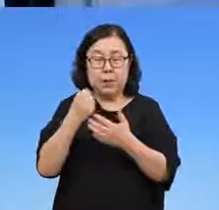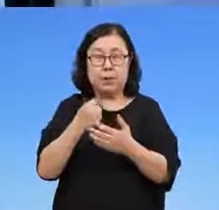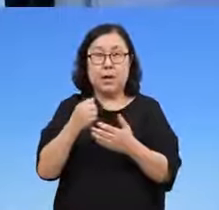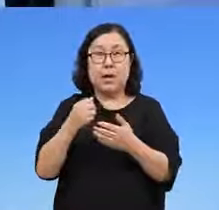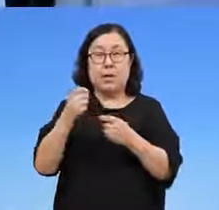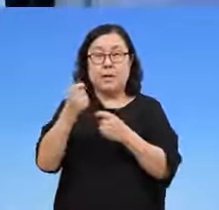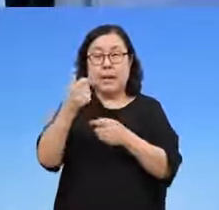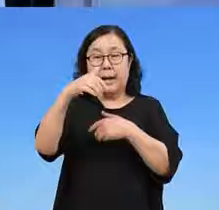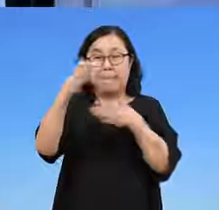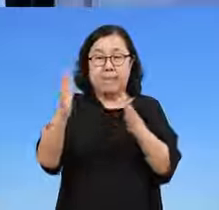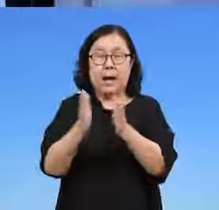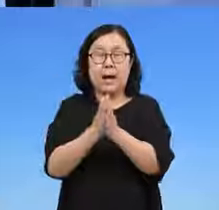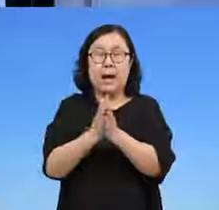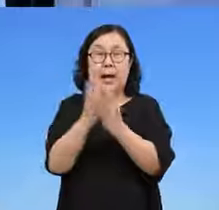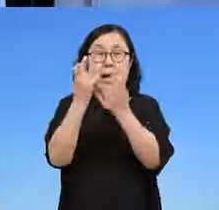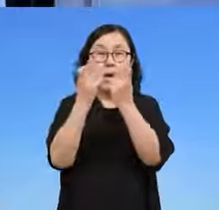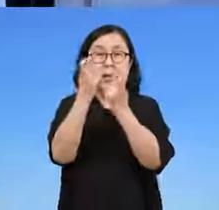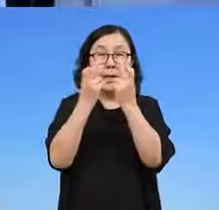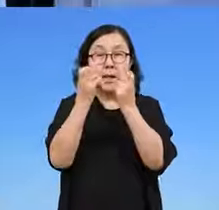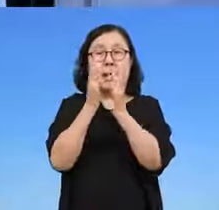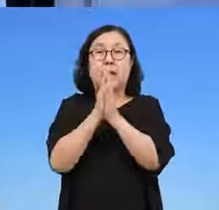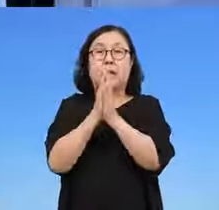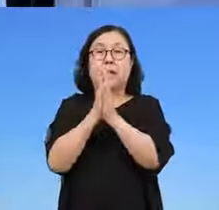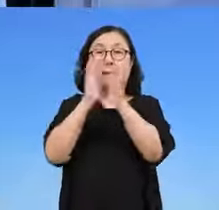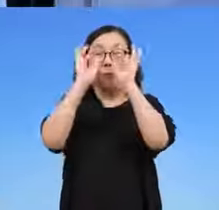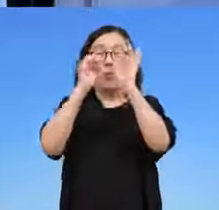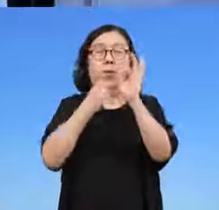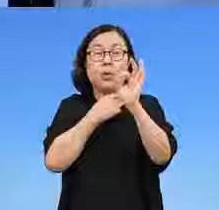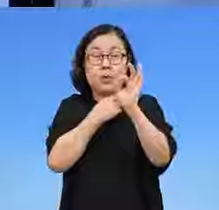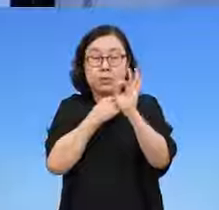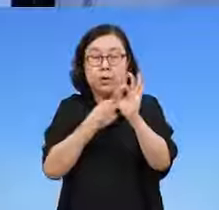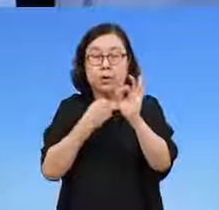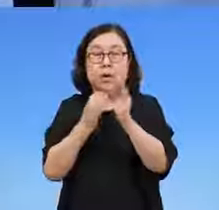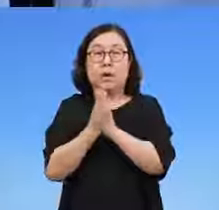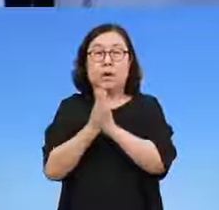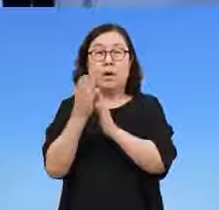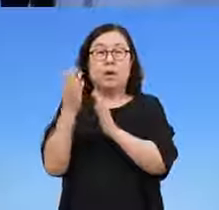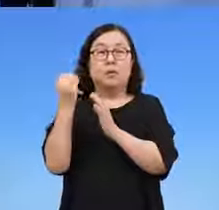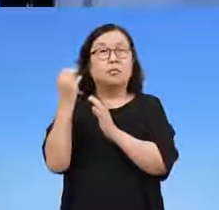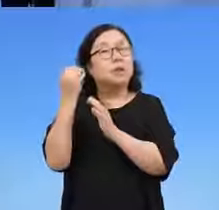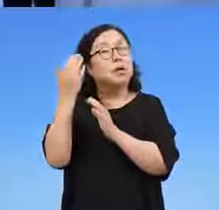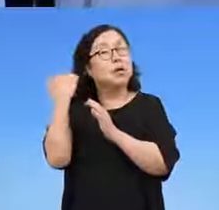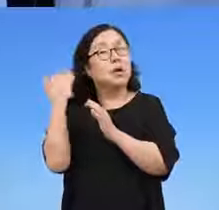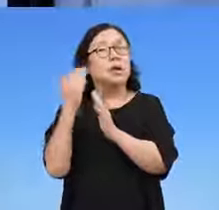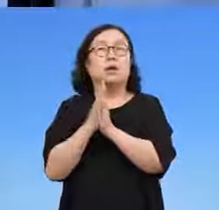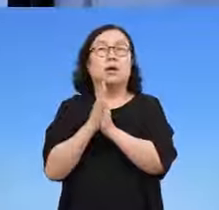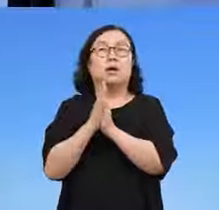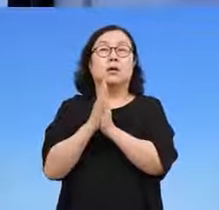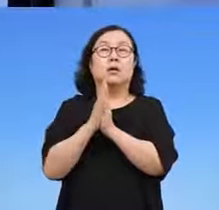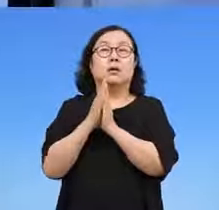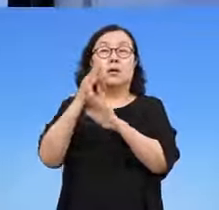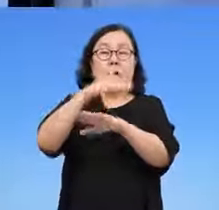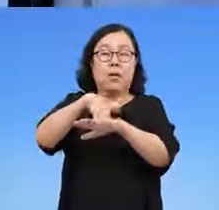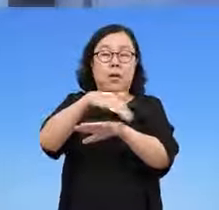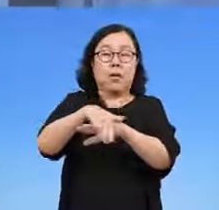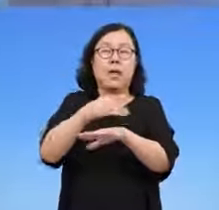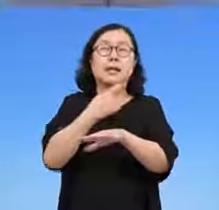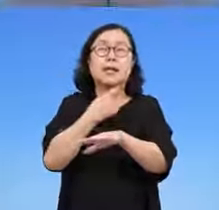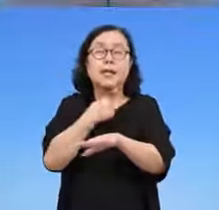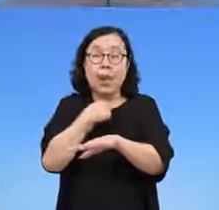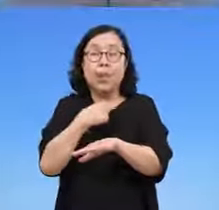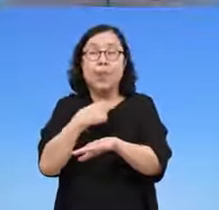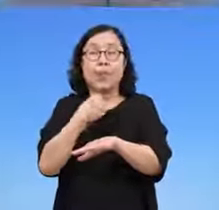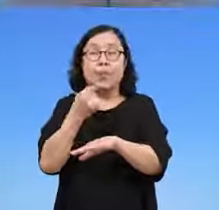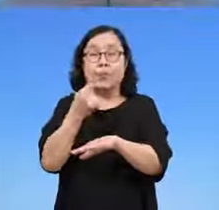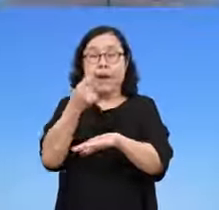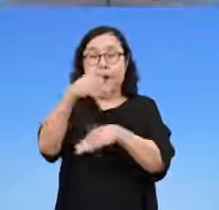다락방 형제들이 보고 싶어 몇 주 전에 계획했던 다락방 번개 모임이 오늘인데, 이제 이게 그 3월 달에 쓴 거니까요,